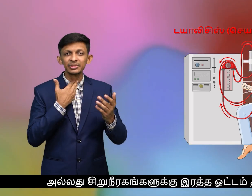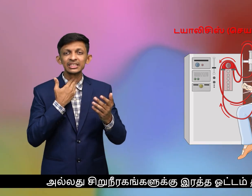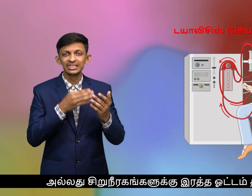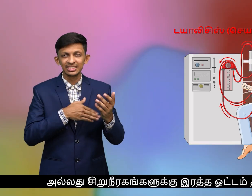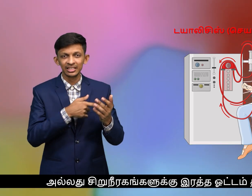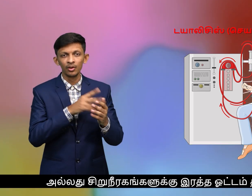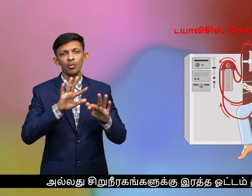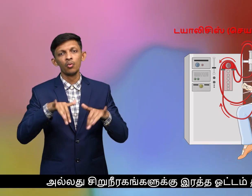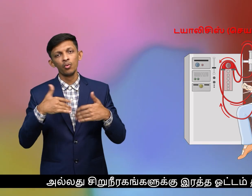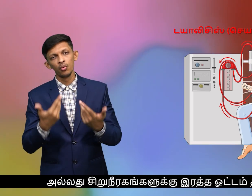தடுப்பதால்